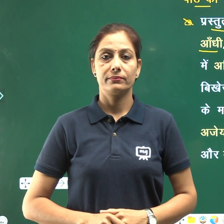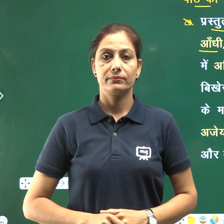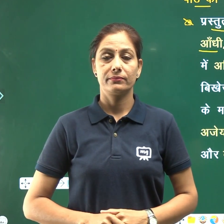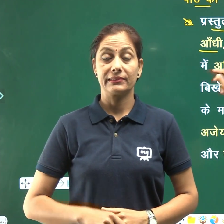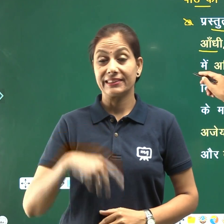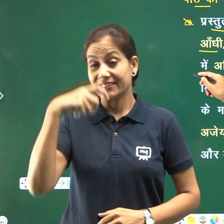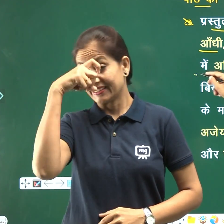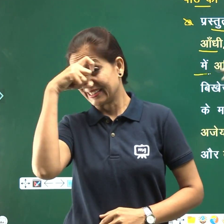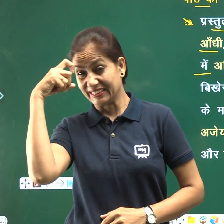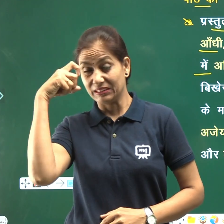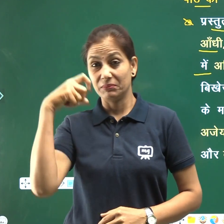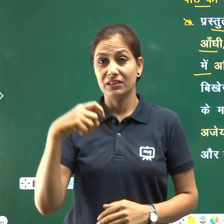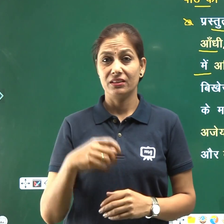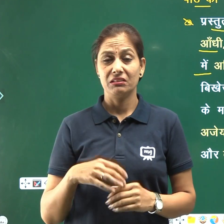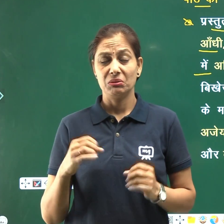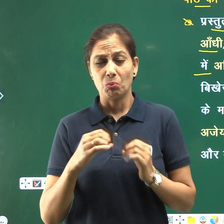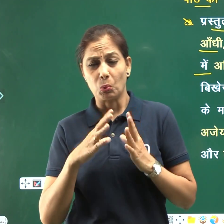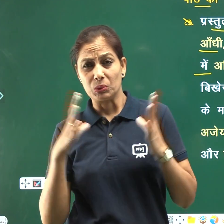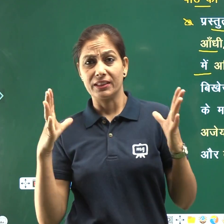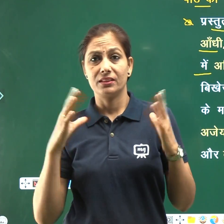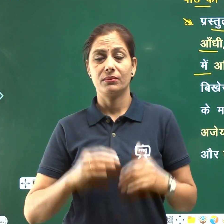गर्मी की प्रचंडता में